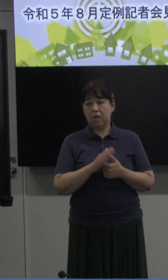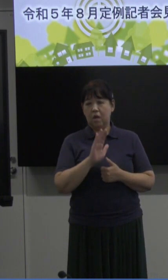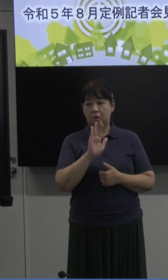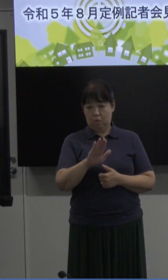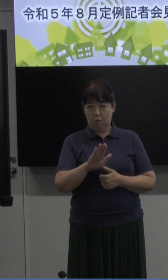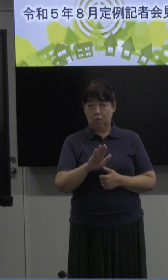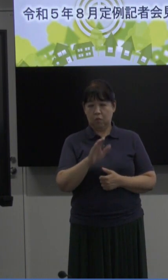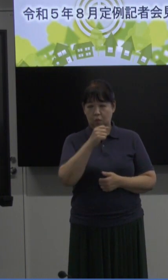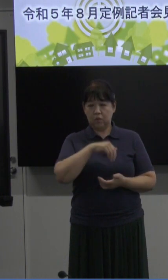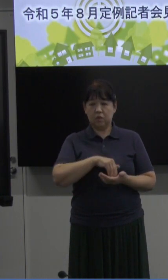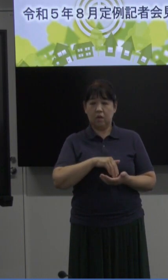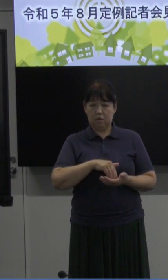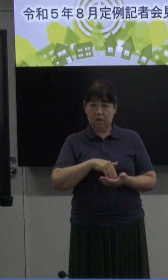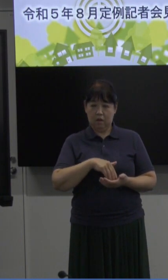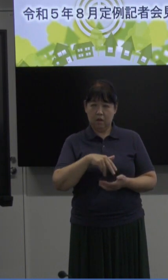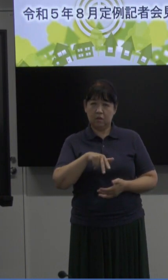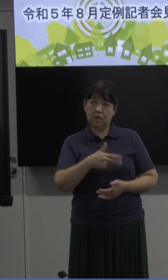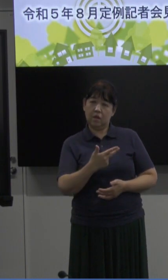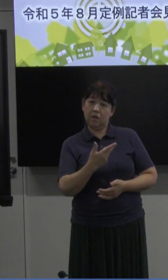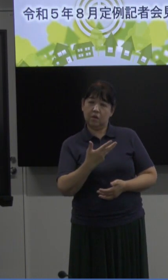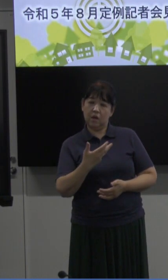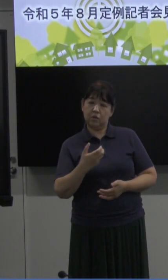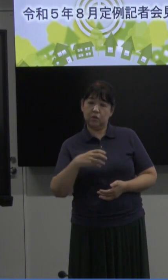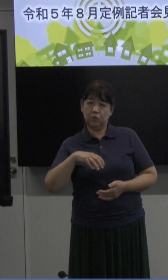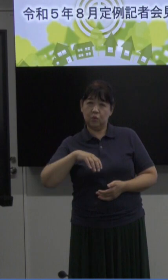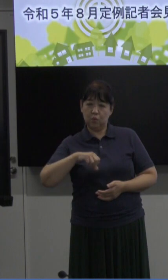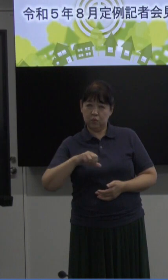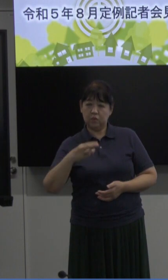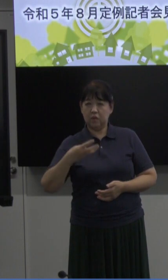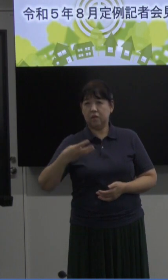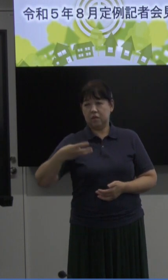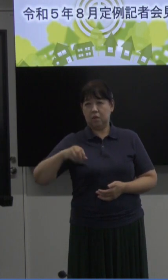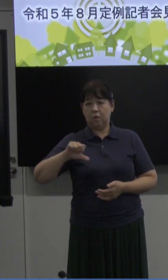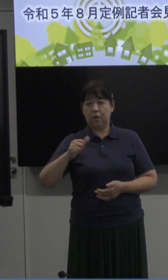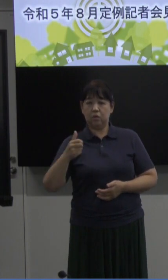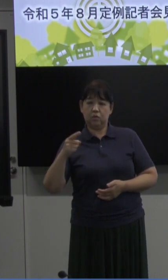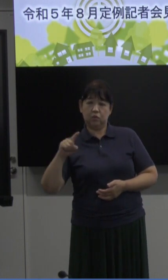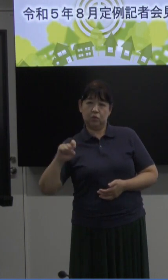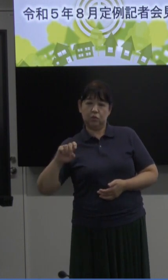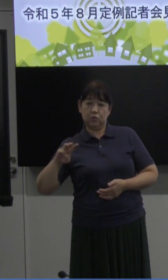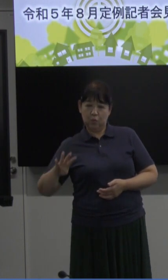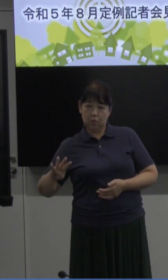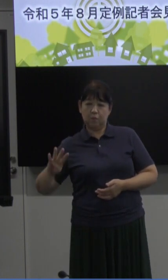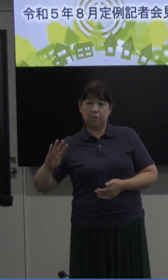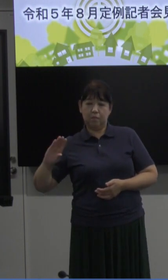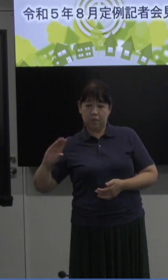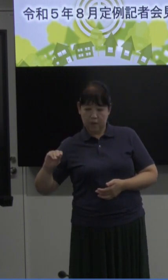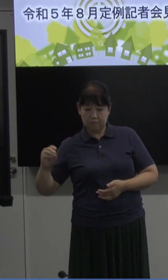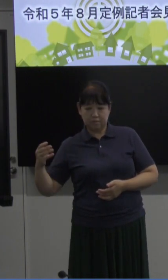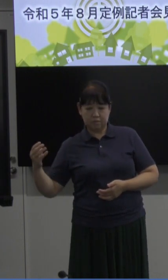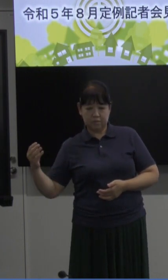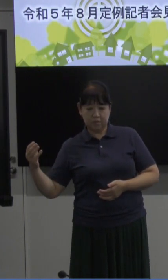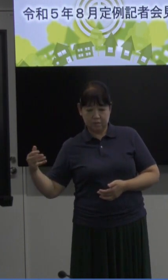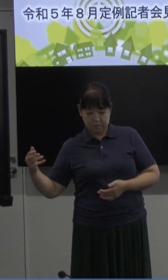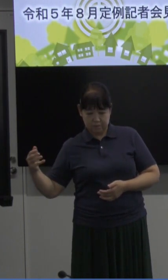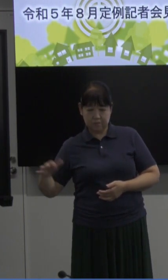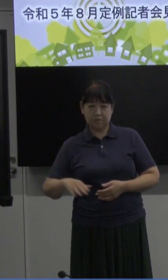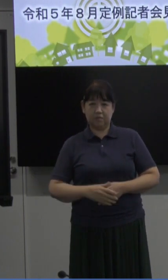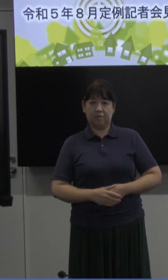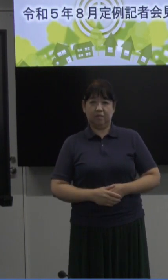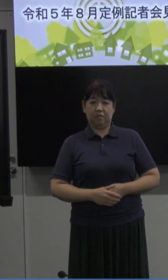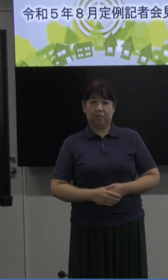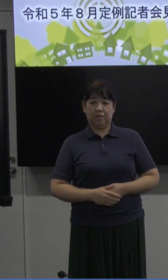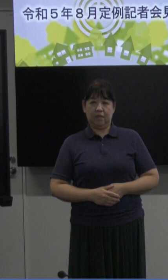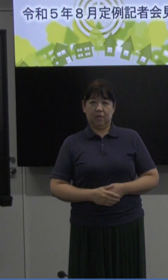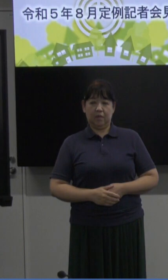が780億3514万9000円となりまして、昨年令和